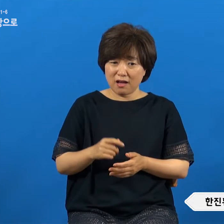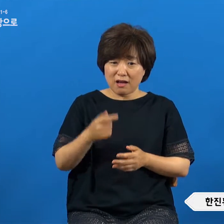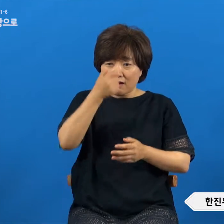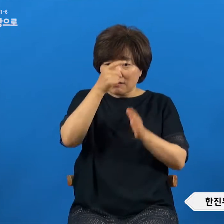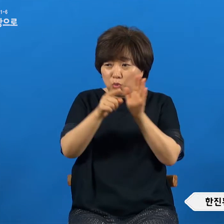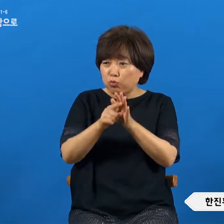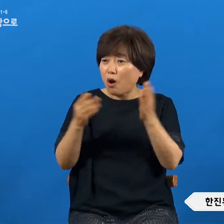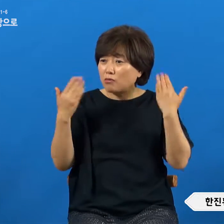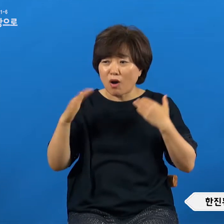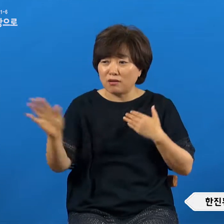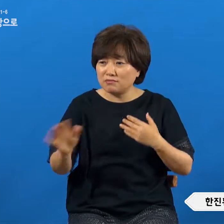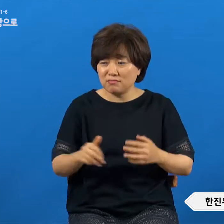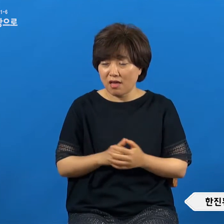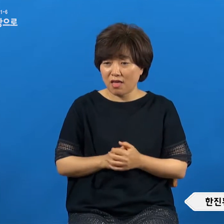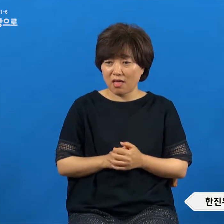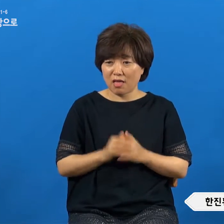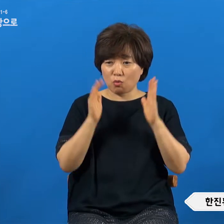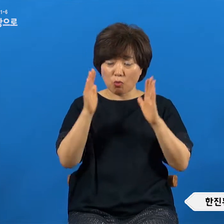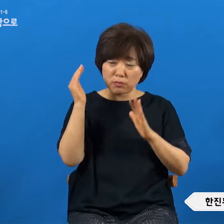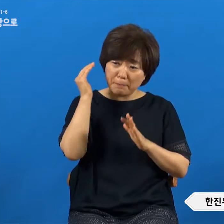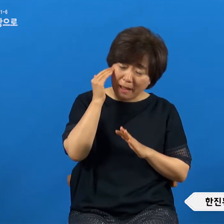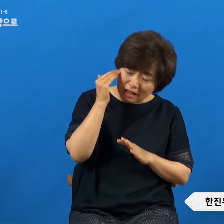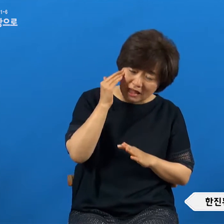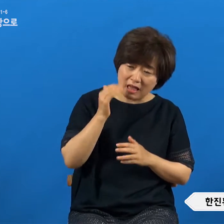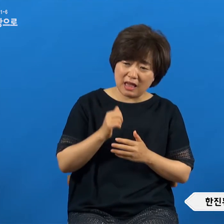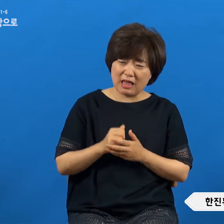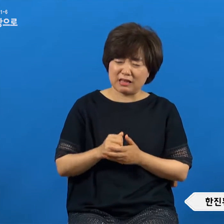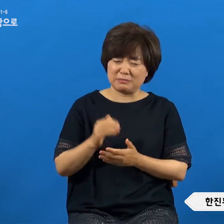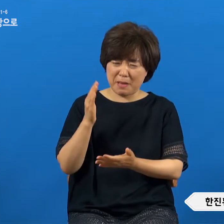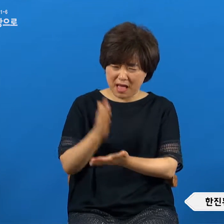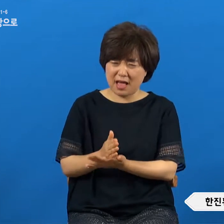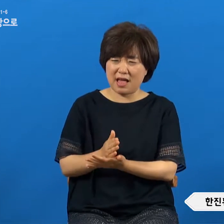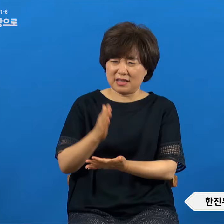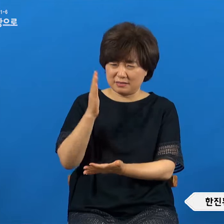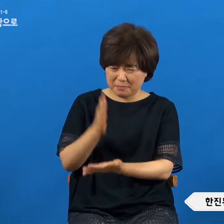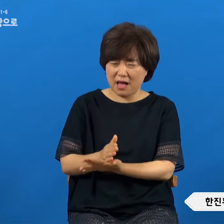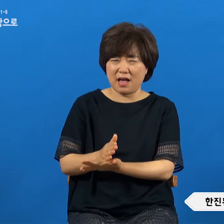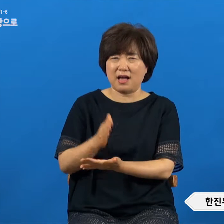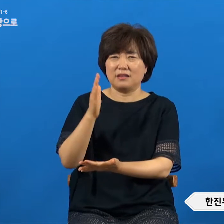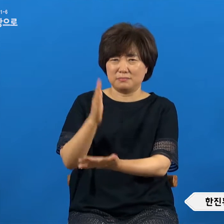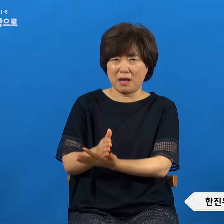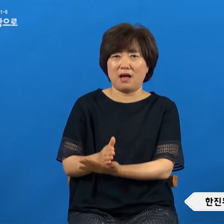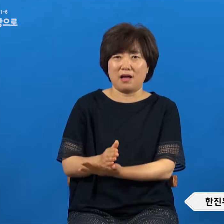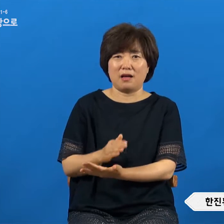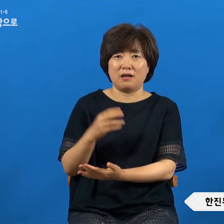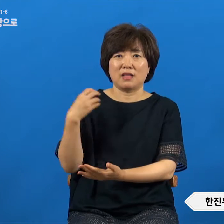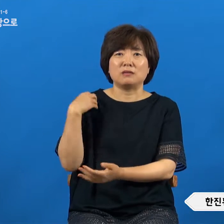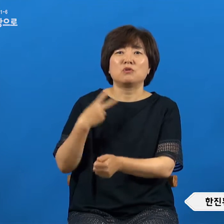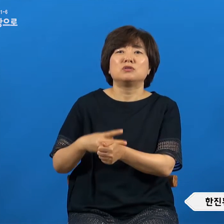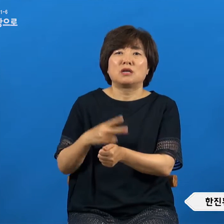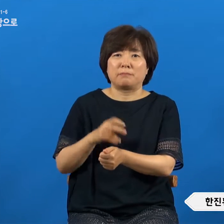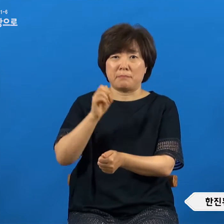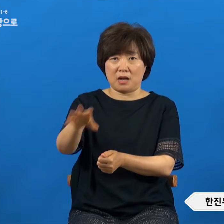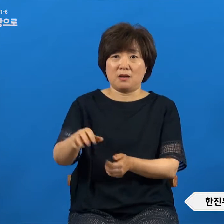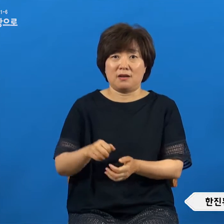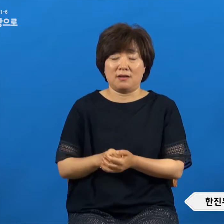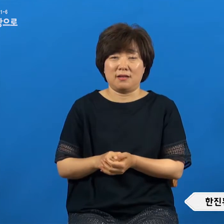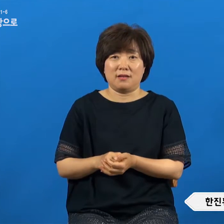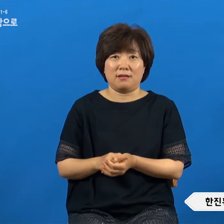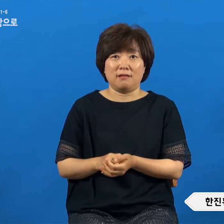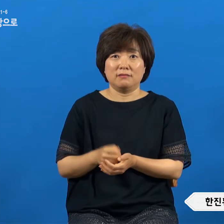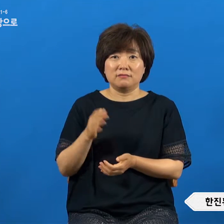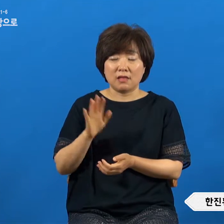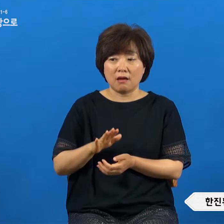아니고 공부하는데 지장도 되고 하니까 모이지 말았으면 좋겠다고 말렸답니다. 그런데